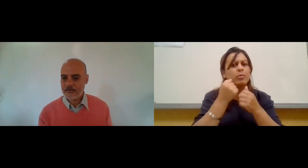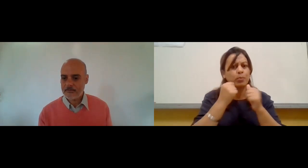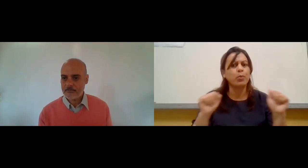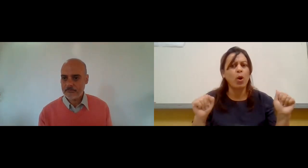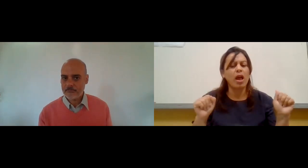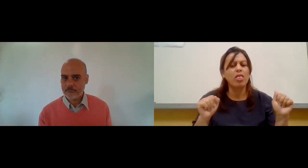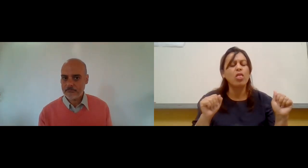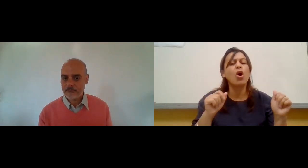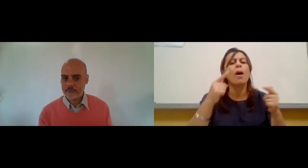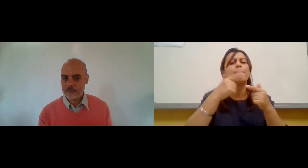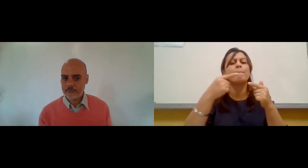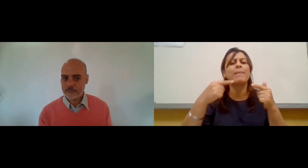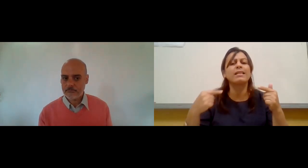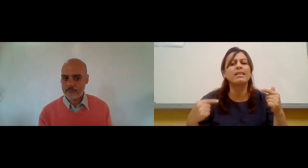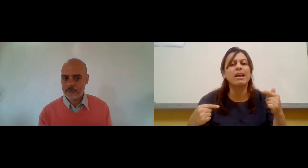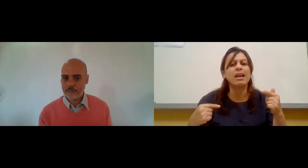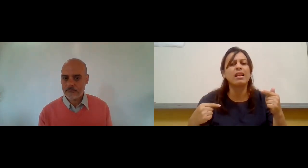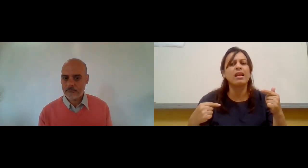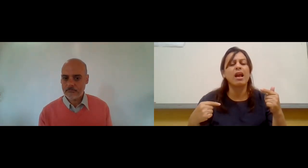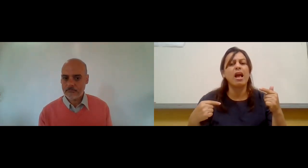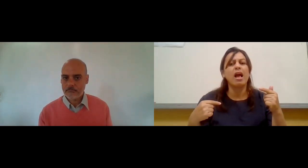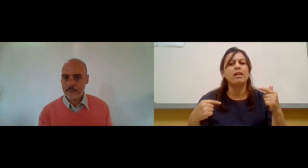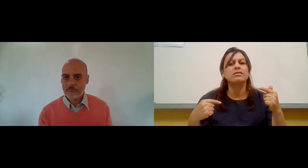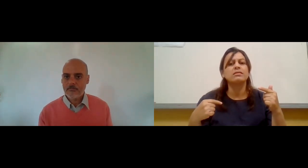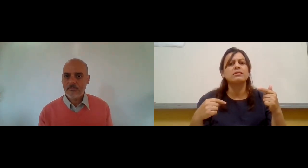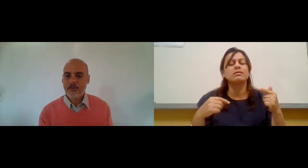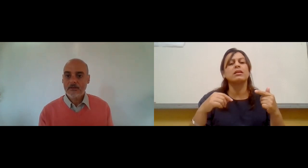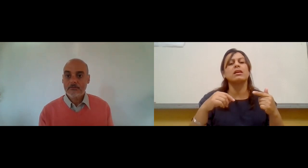si estamos solo en la TUILSU no nos van a dejar cursarla.